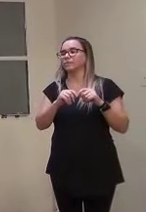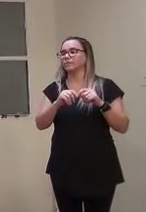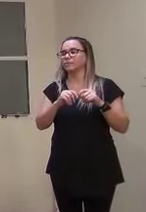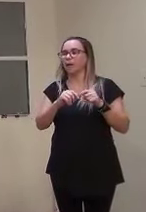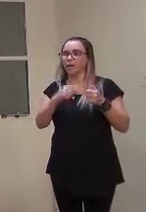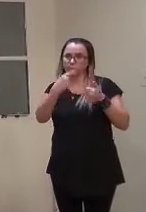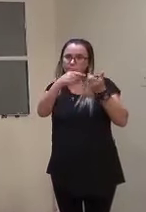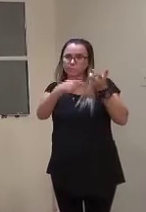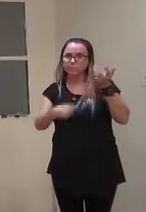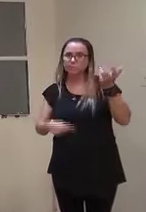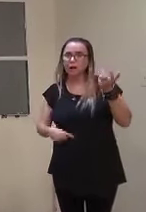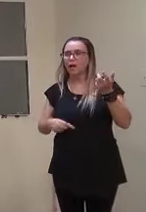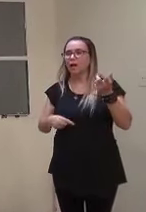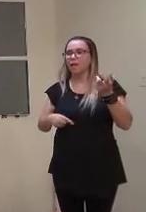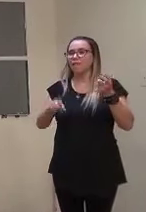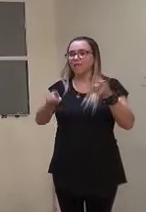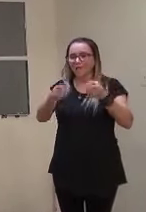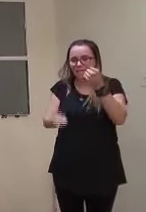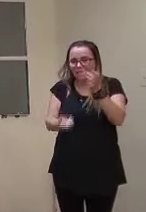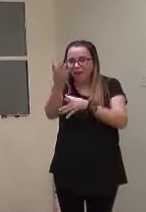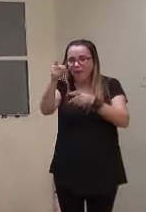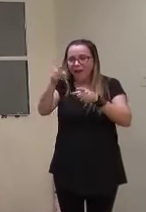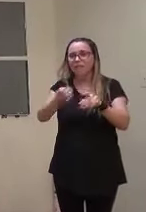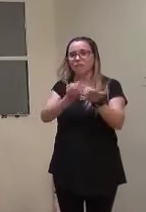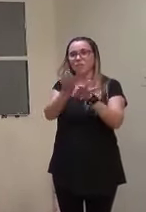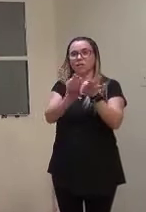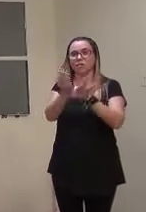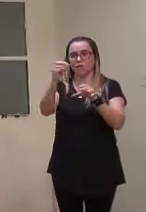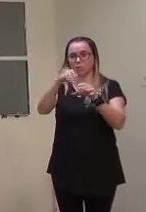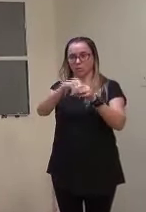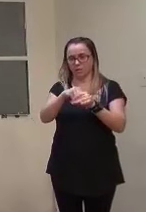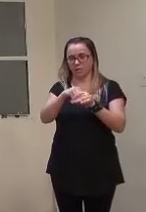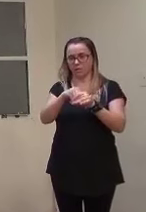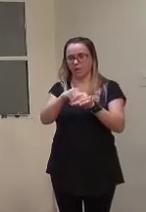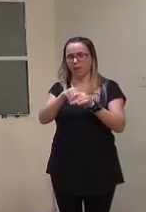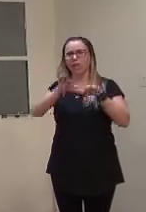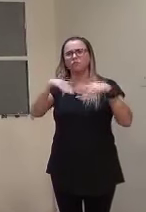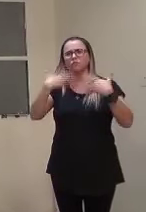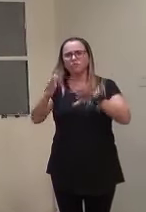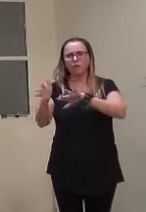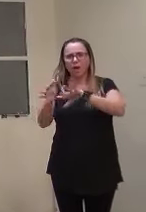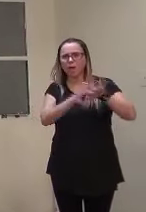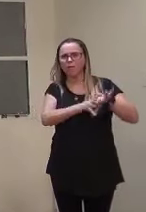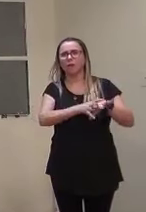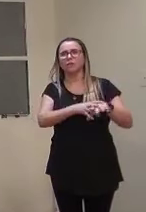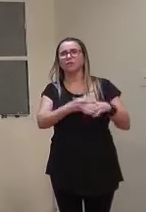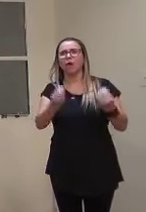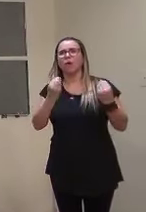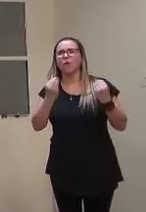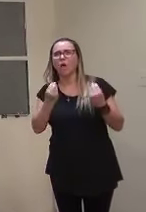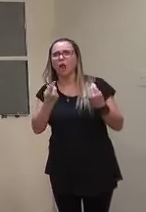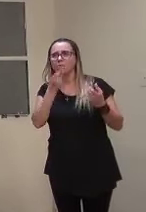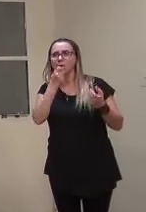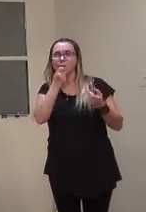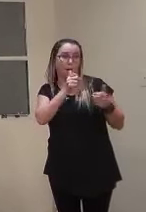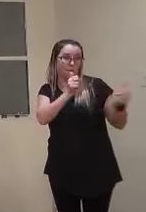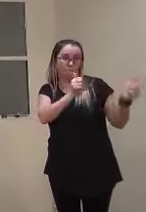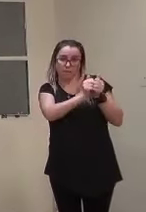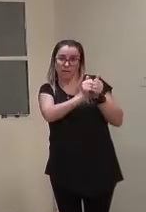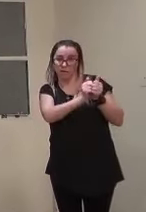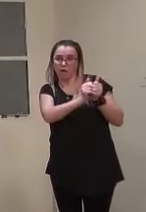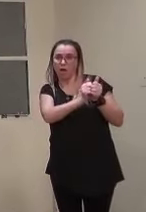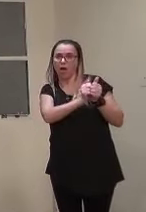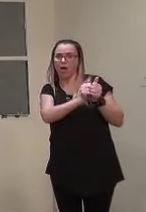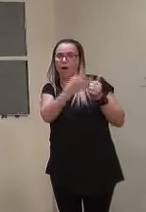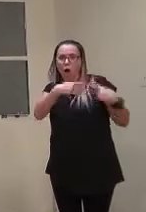todas estas cuestiones que desde generar discusiones cuáles son los recursos como puede ser una pena de poder